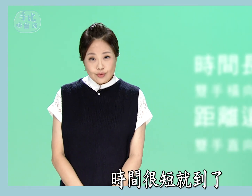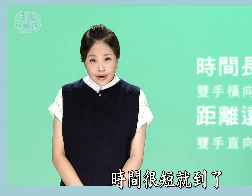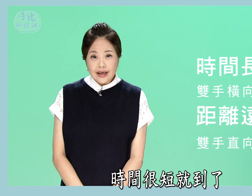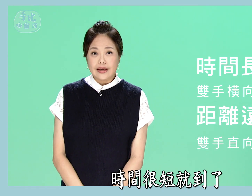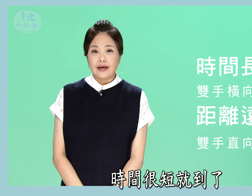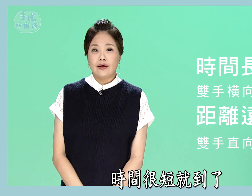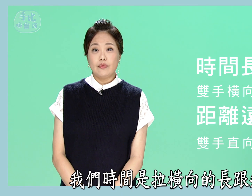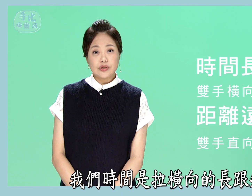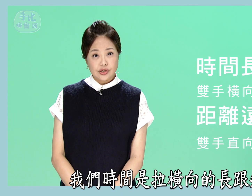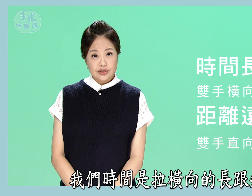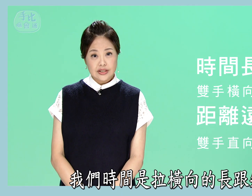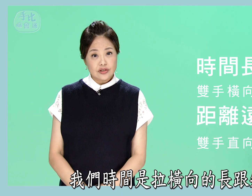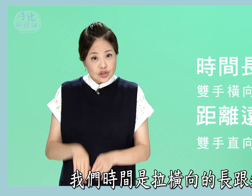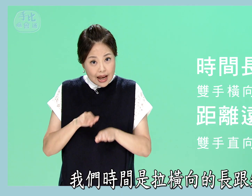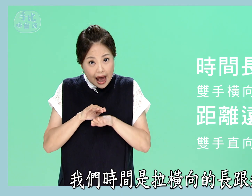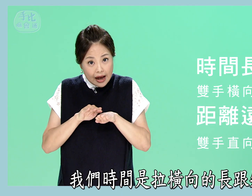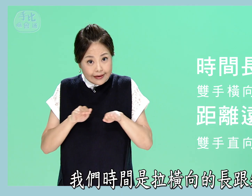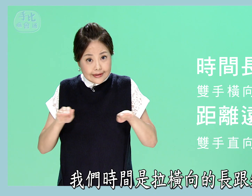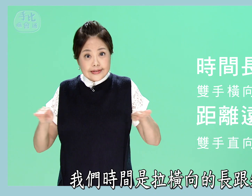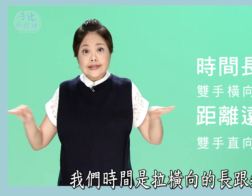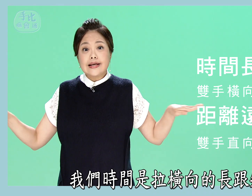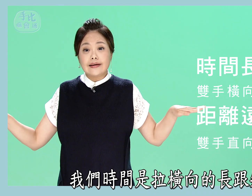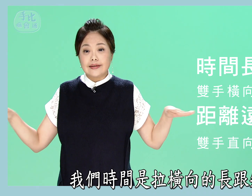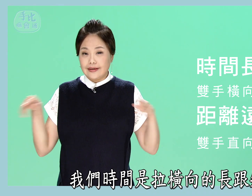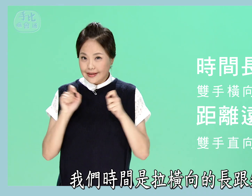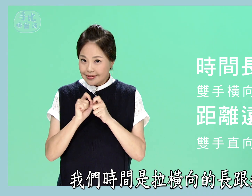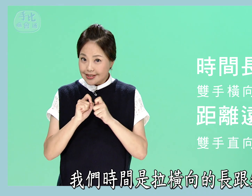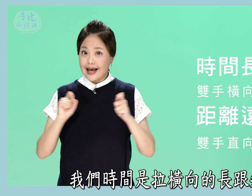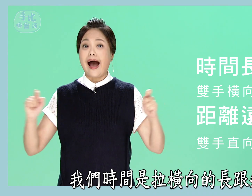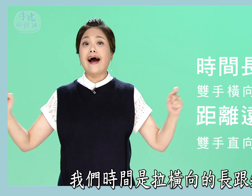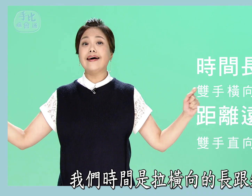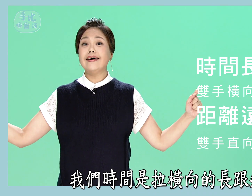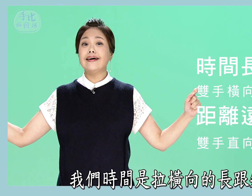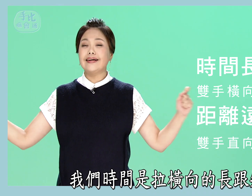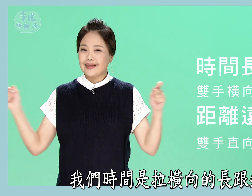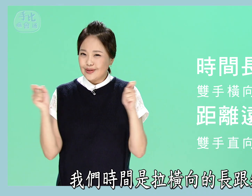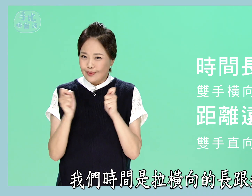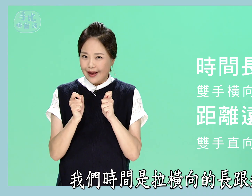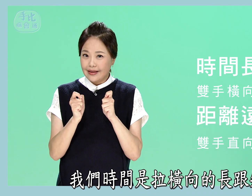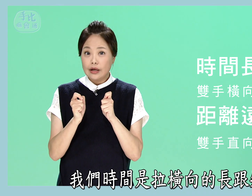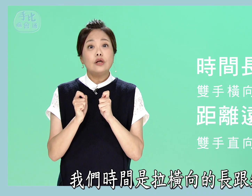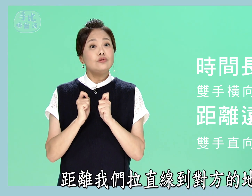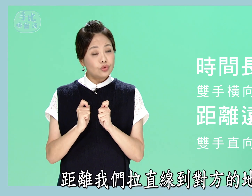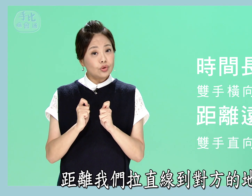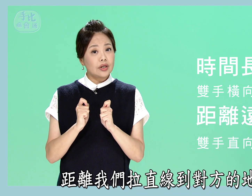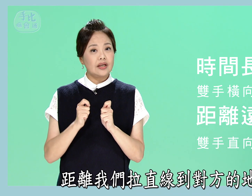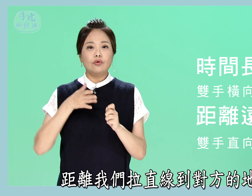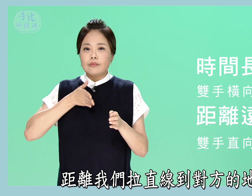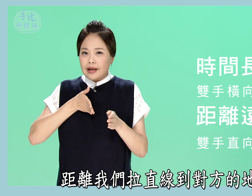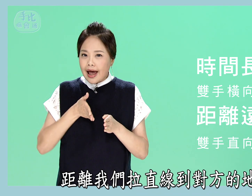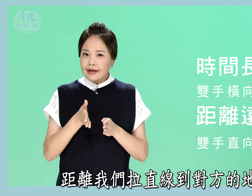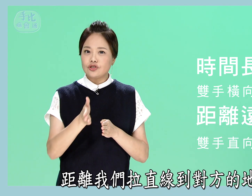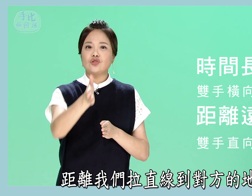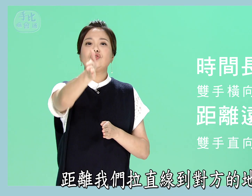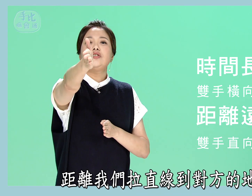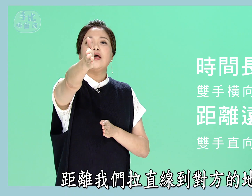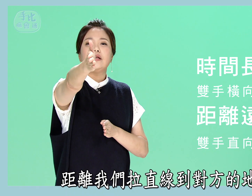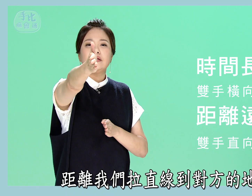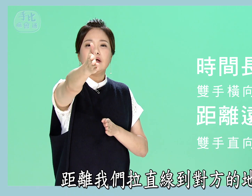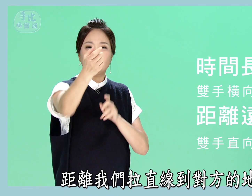以我们时间是拉横向的，长跟短。距离我们拉直线到对